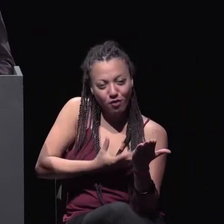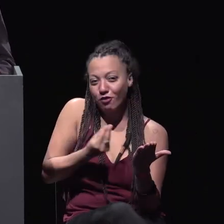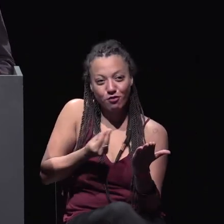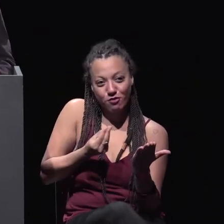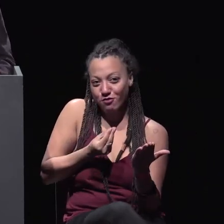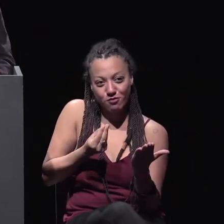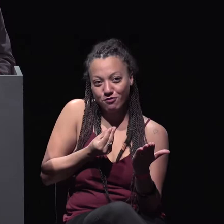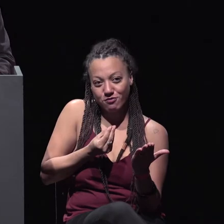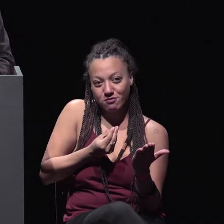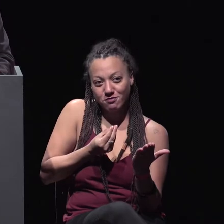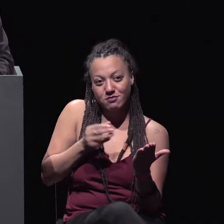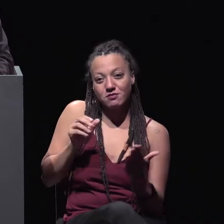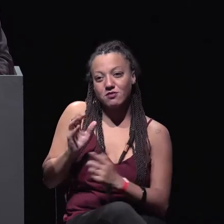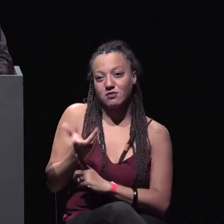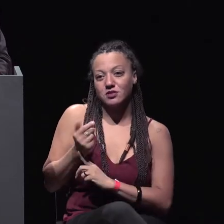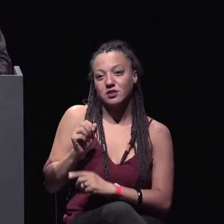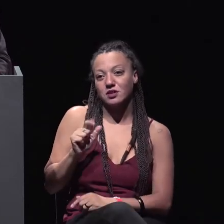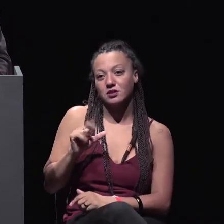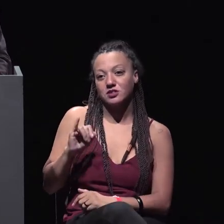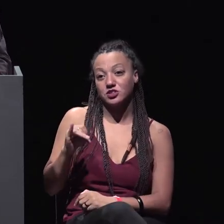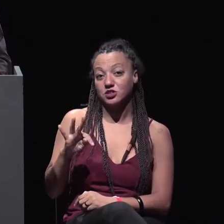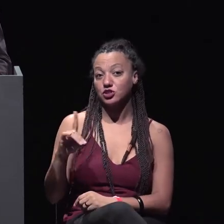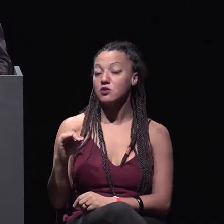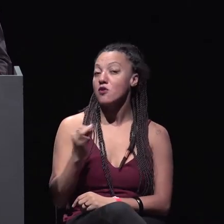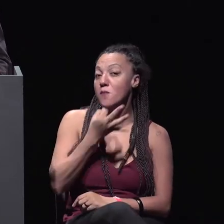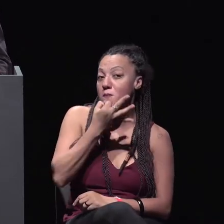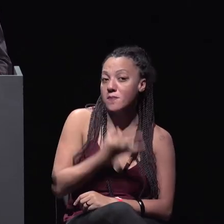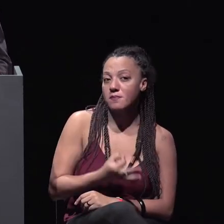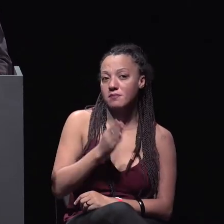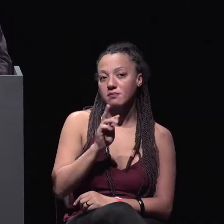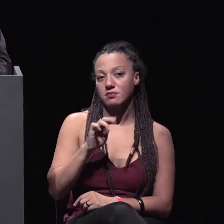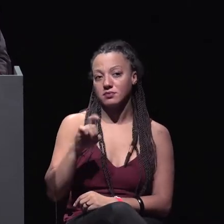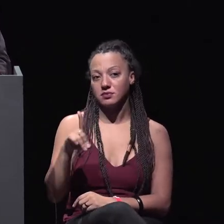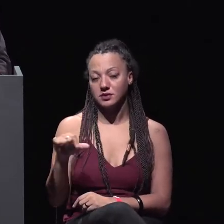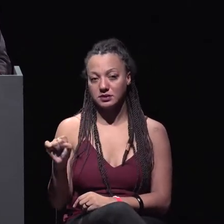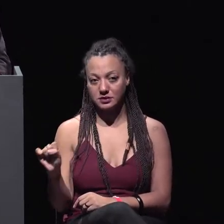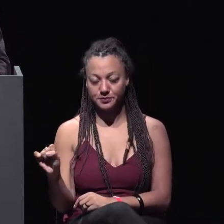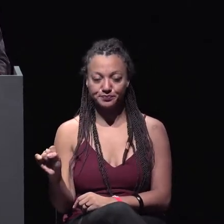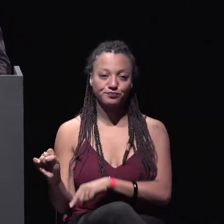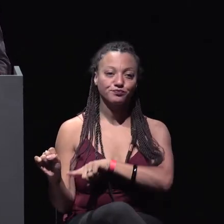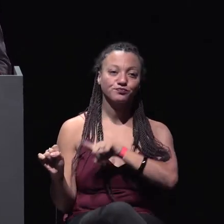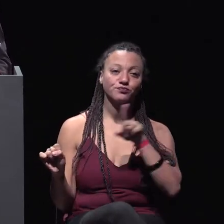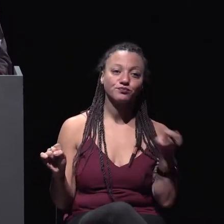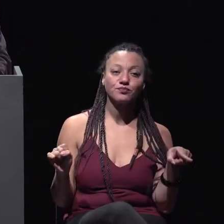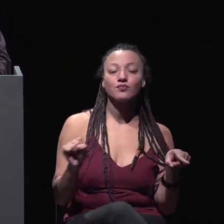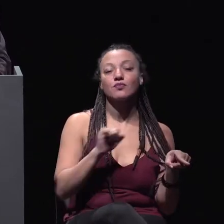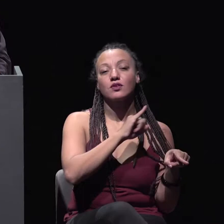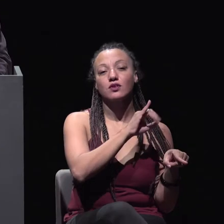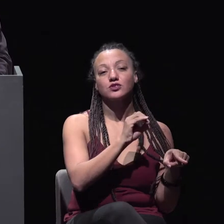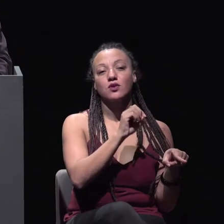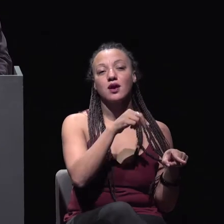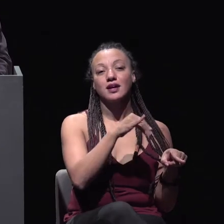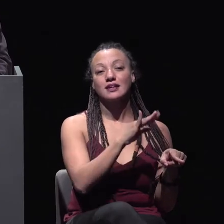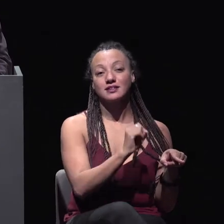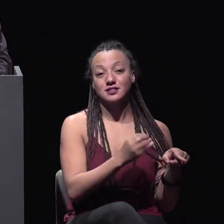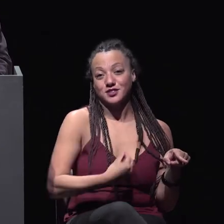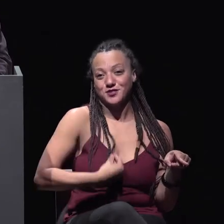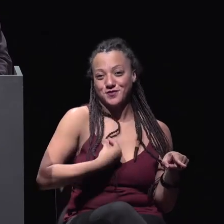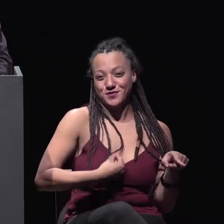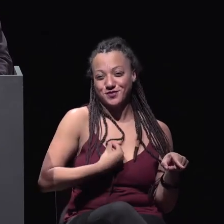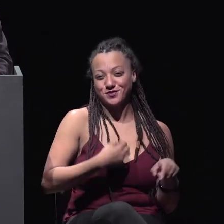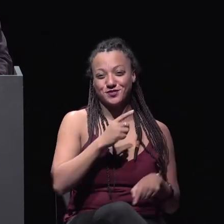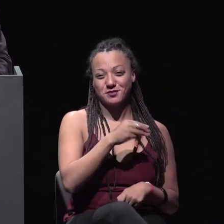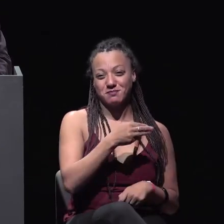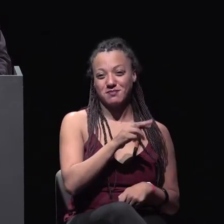aparência planejadinho pelo bretas o joaquim da silva contrário esse membro da câmara de mariana vai dizer sim para